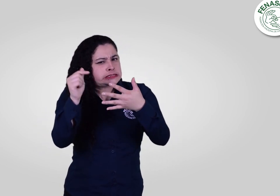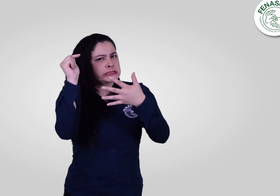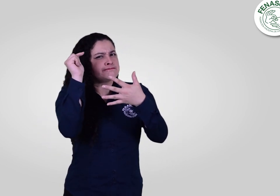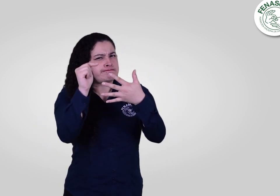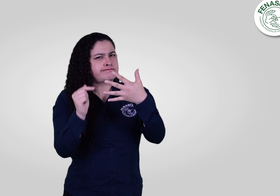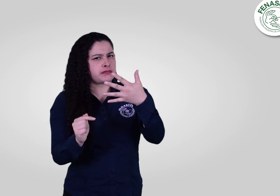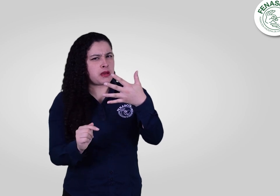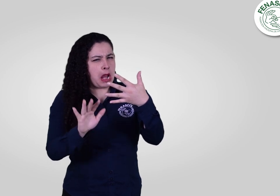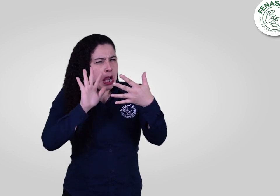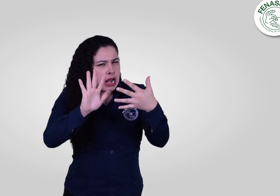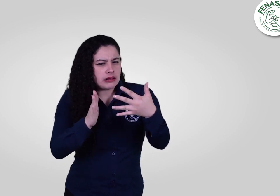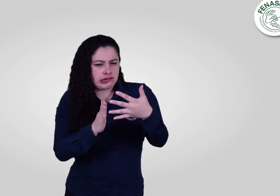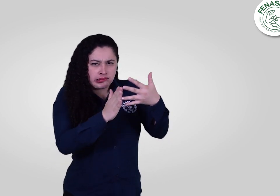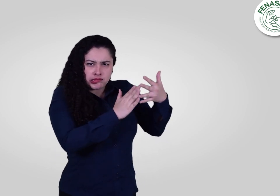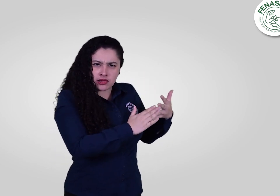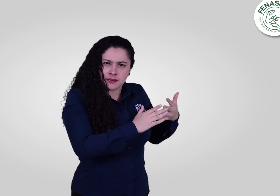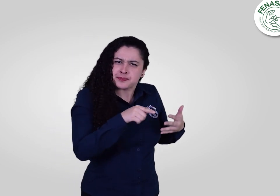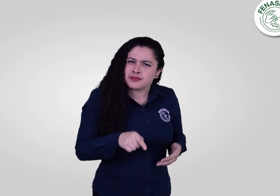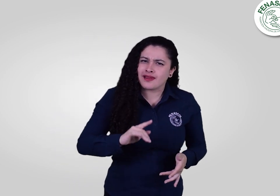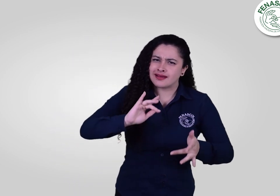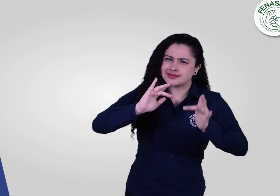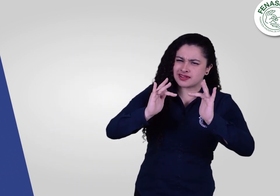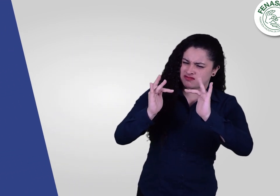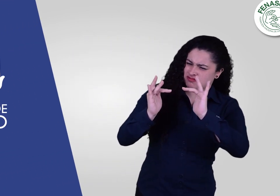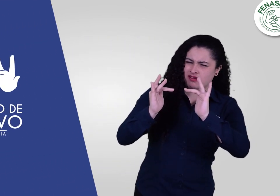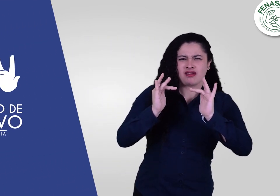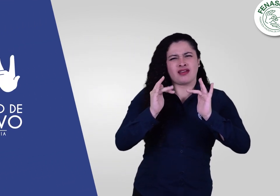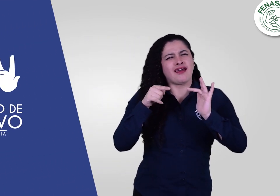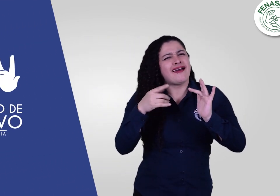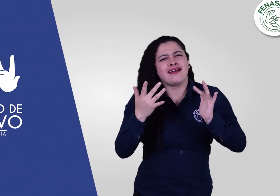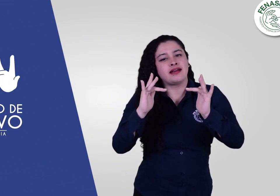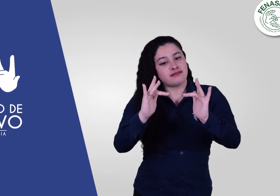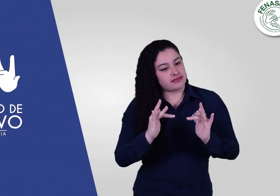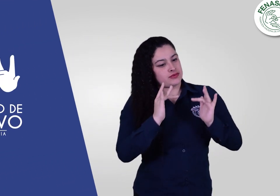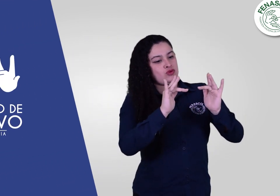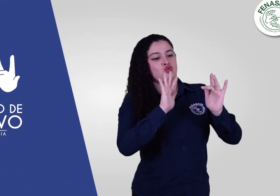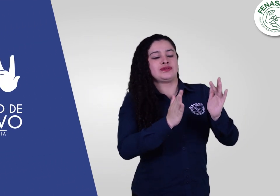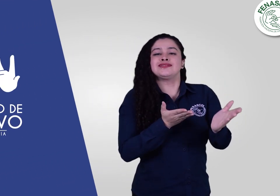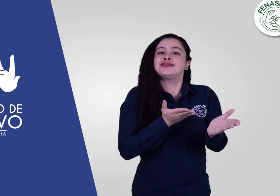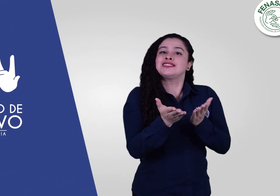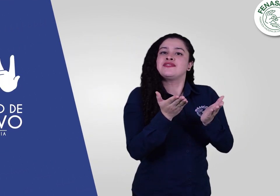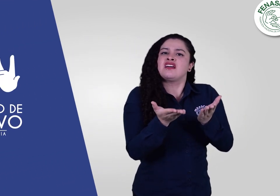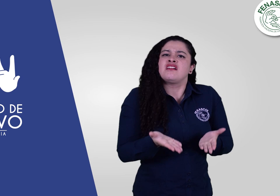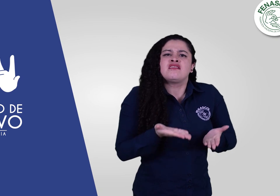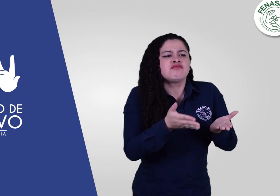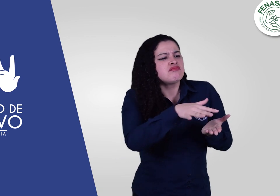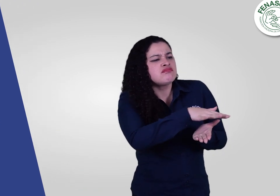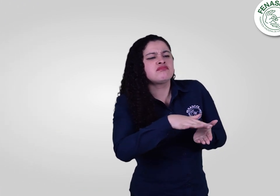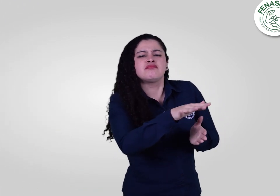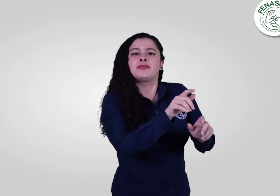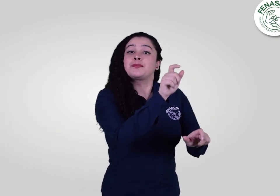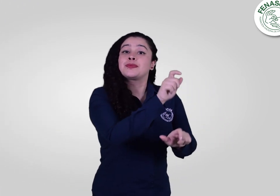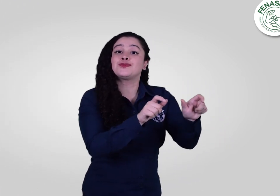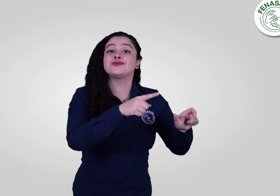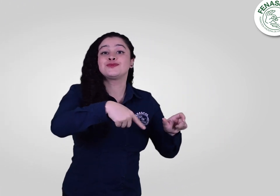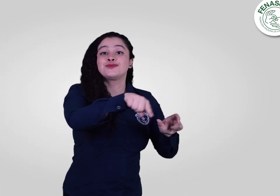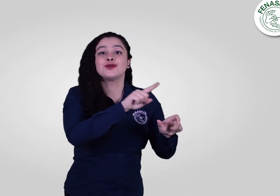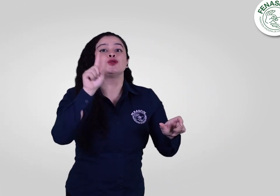las siguientes consideraciones sobre las que se basa principalmente la operación del centro de relevo como servicio que